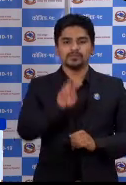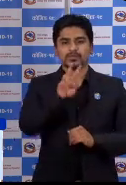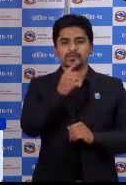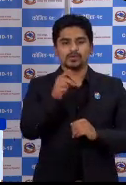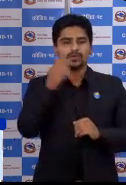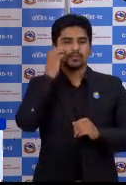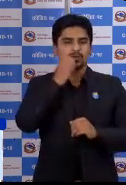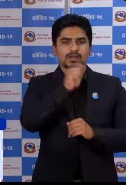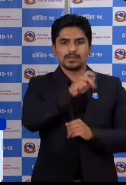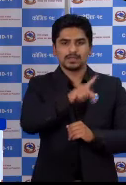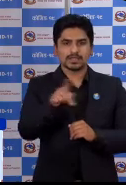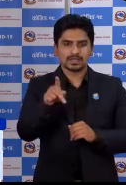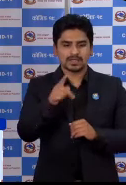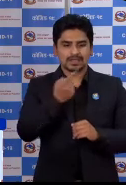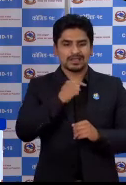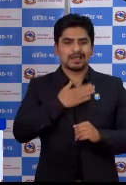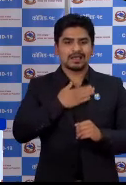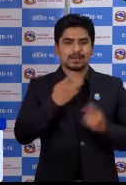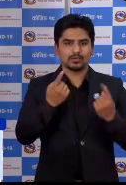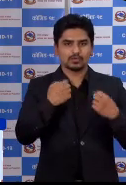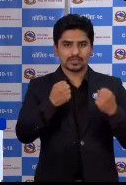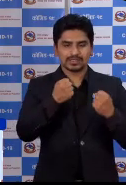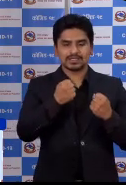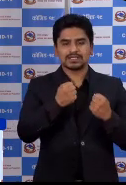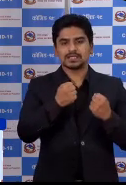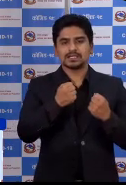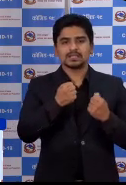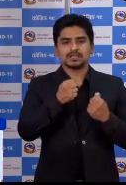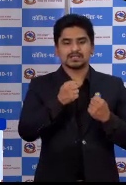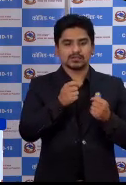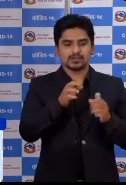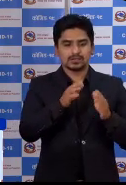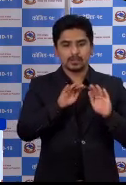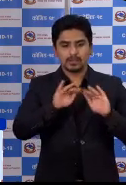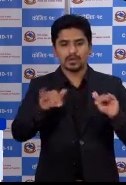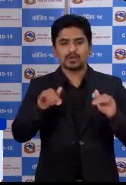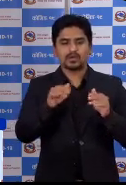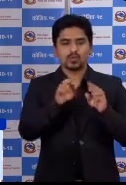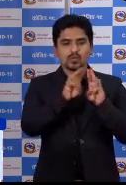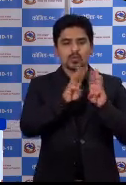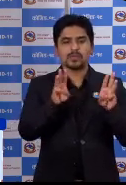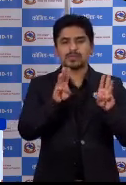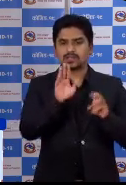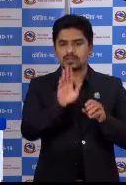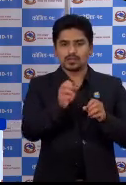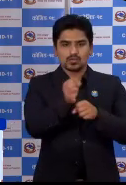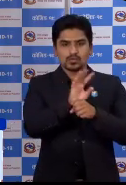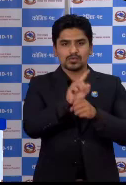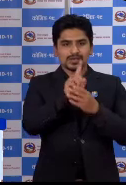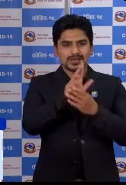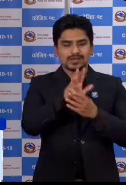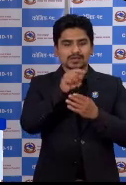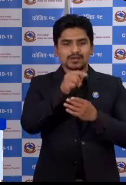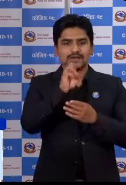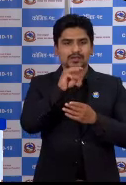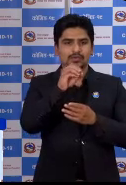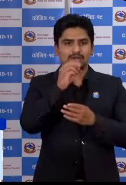दुईवटा एप्लिकेसन, मोबाइल एप्लिकेसन हाम्रो स्वास्थ्य र हाम्रो छुट्टै वेब पेज, विशेष वेब पेज छ,